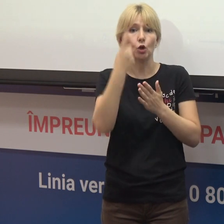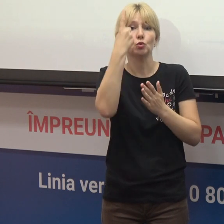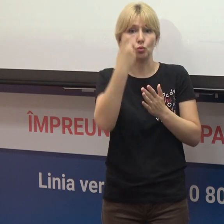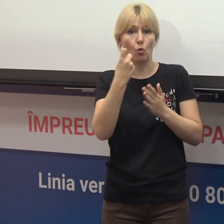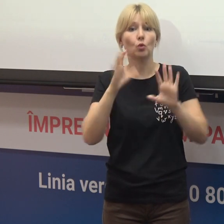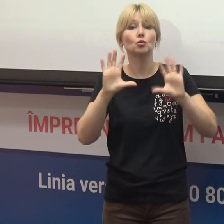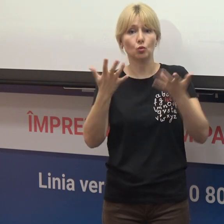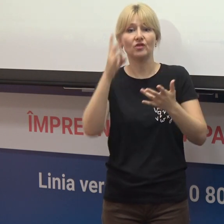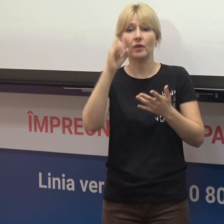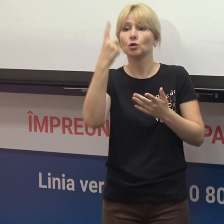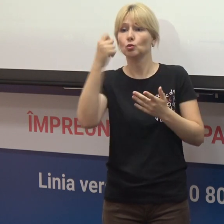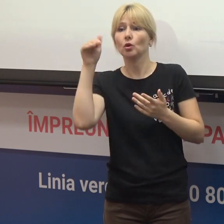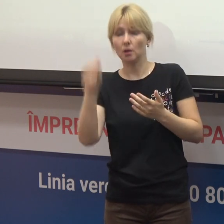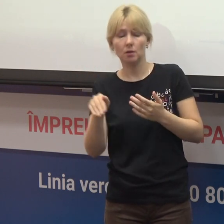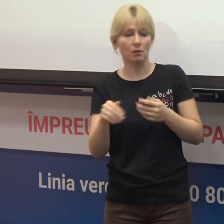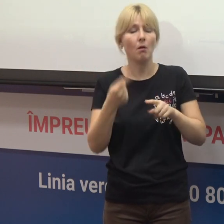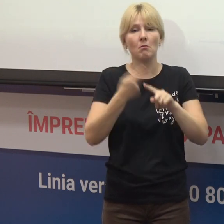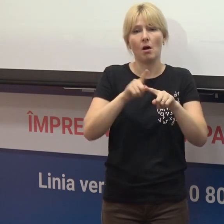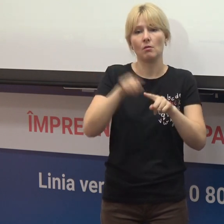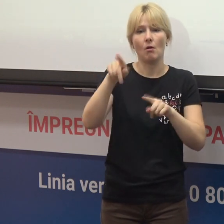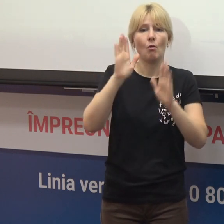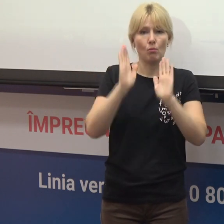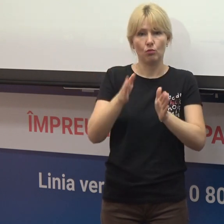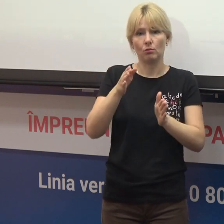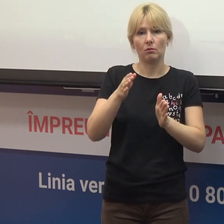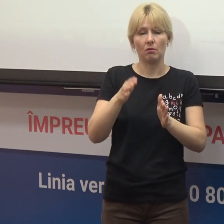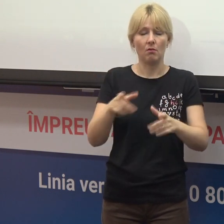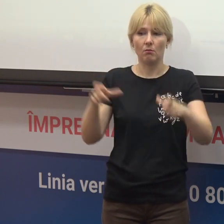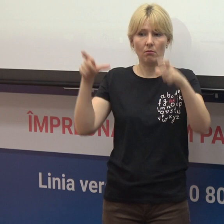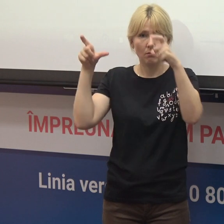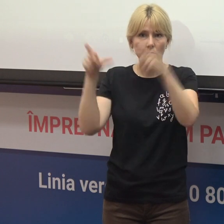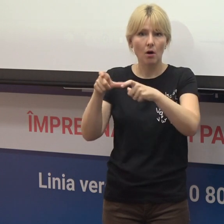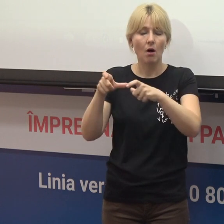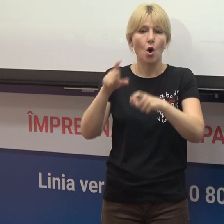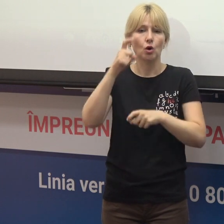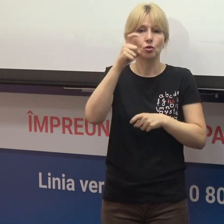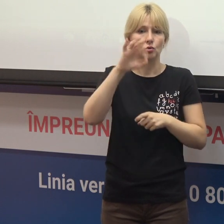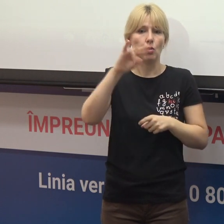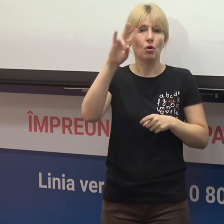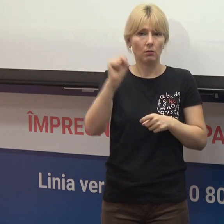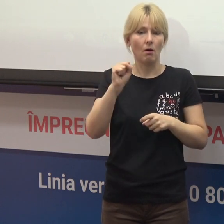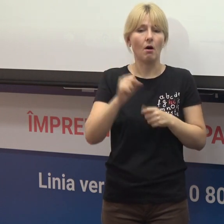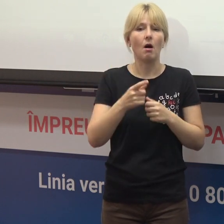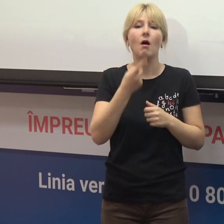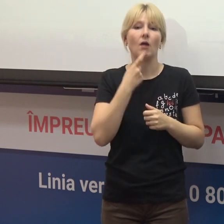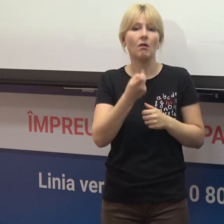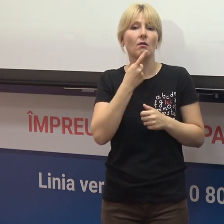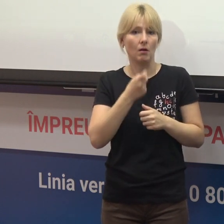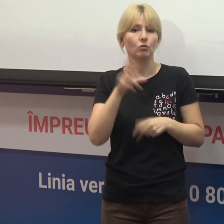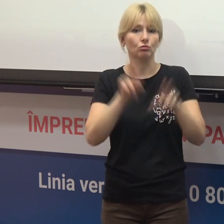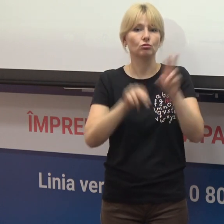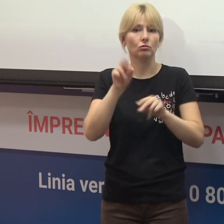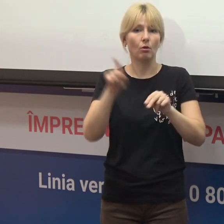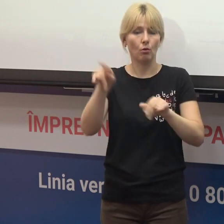la 100.000 populații, deci evident vor cade sub, vă zic, incidența țărilor cu risc sporit